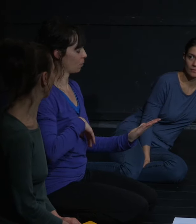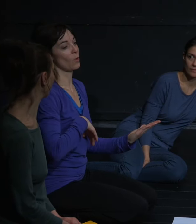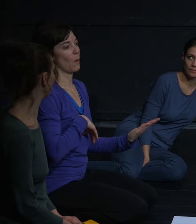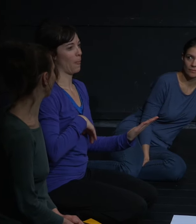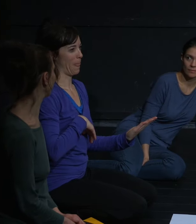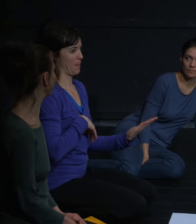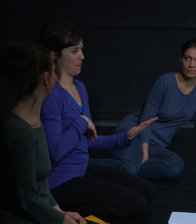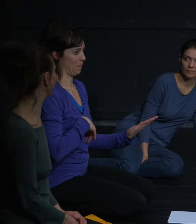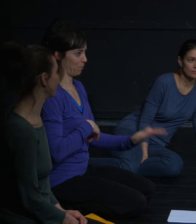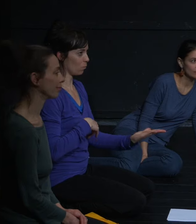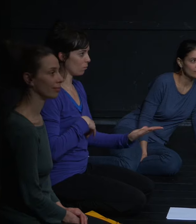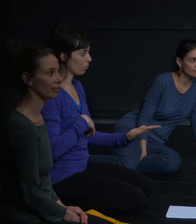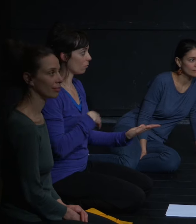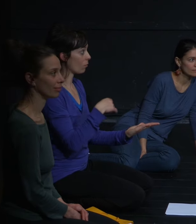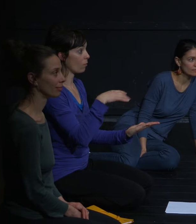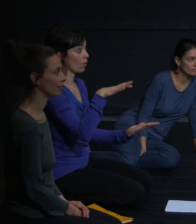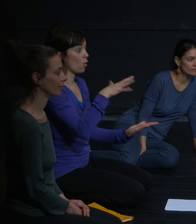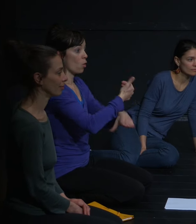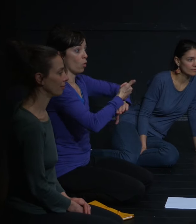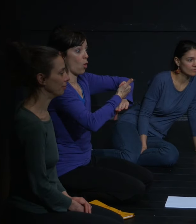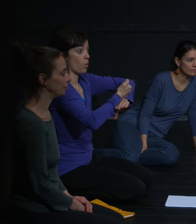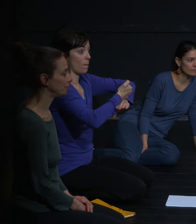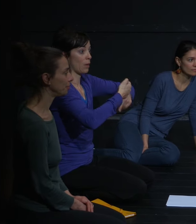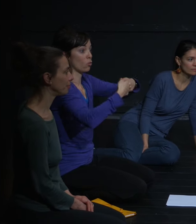On va partir d'une page blanche.